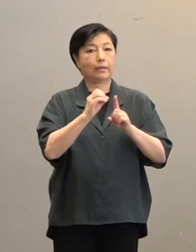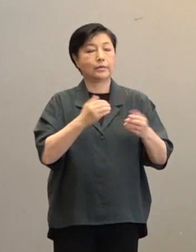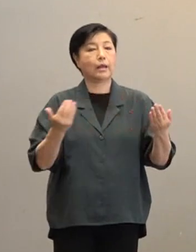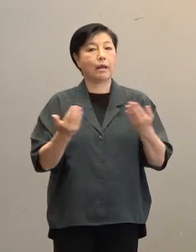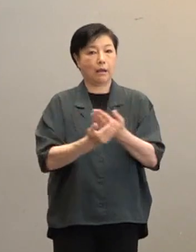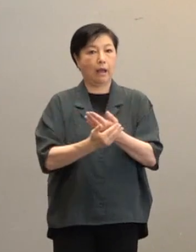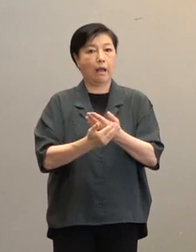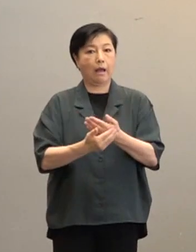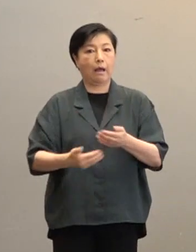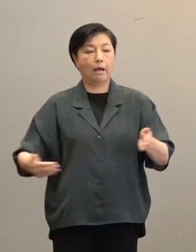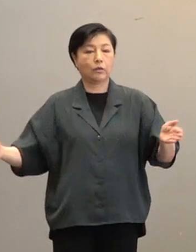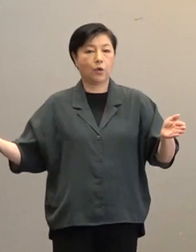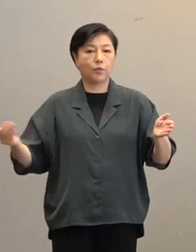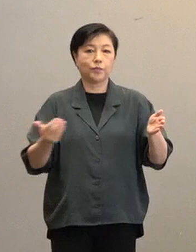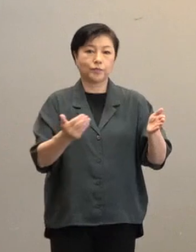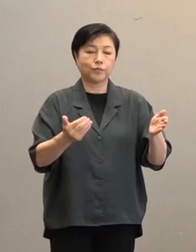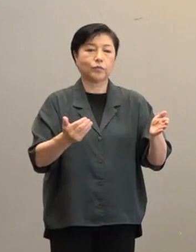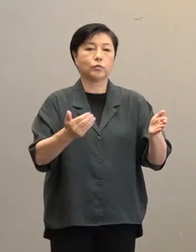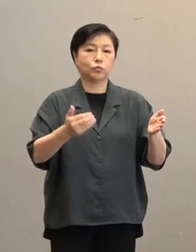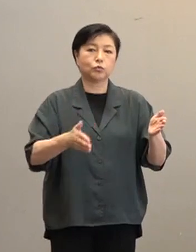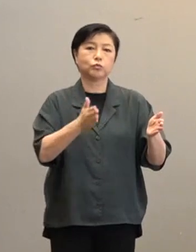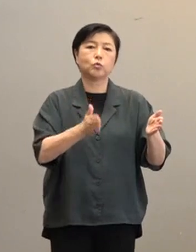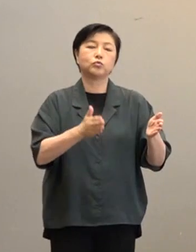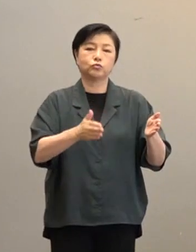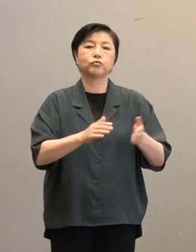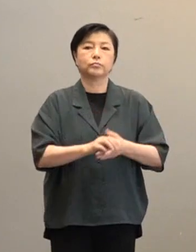過渡期にある中で、こうしたミスが